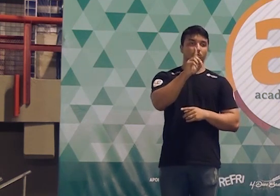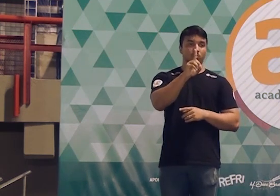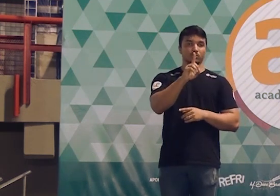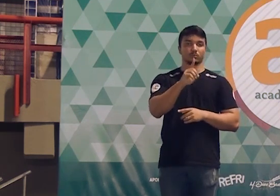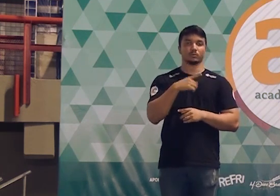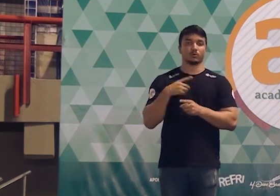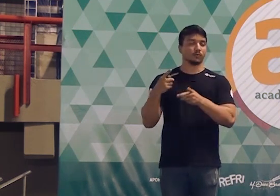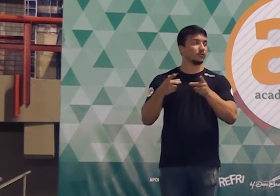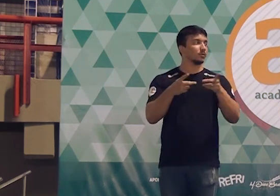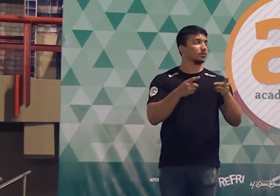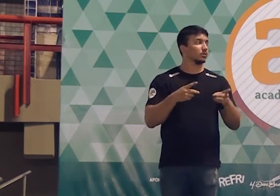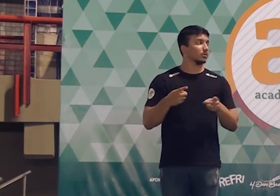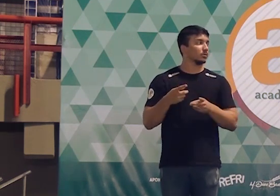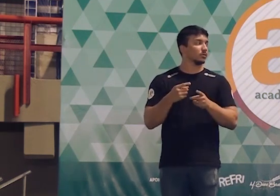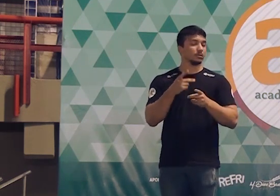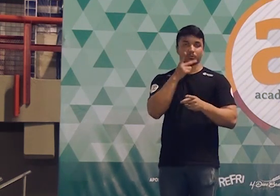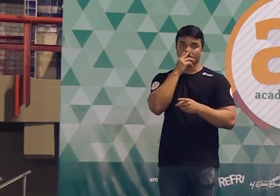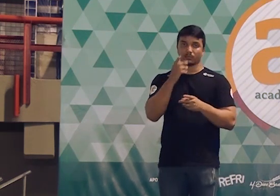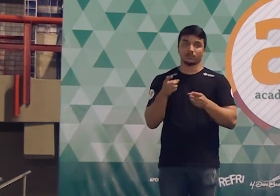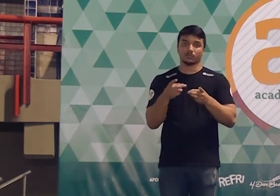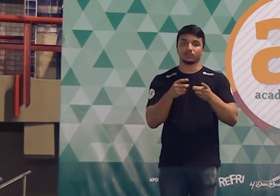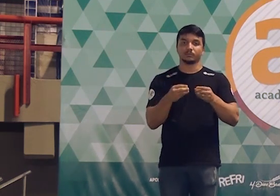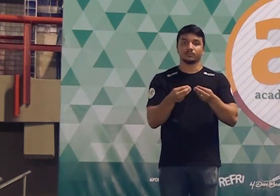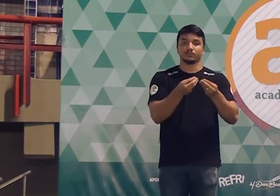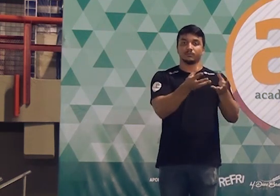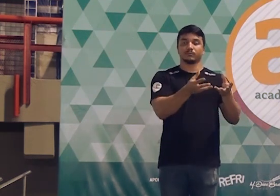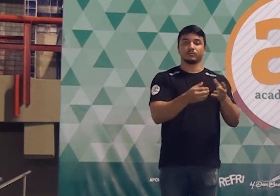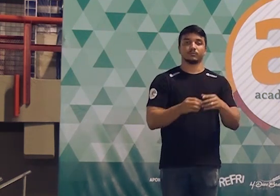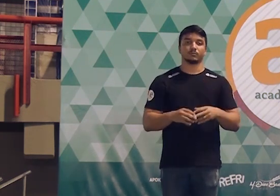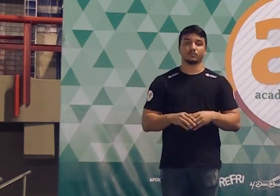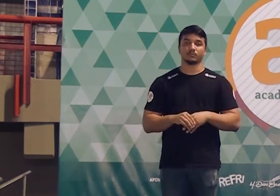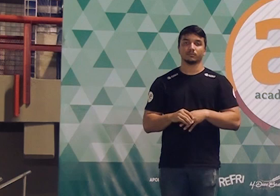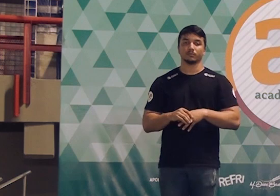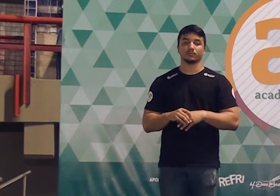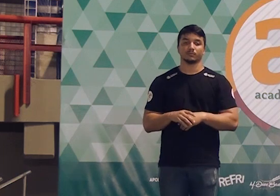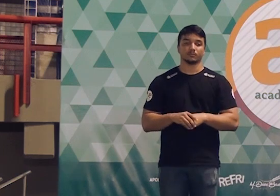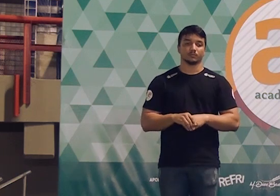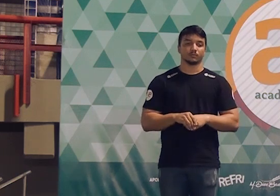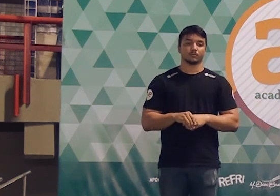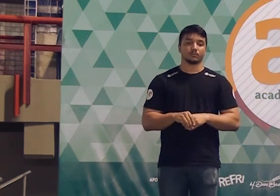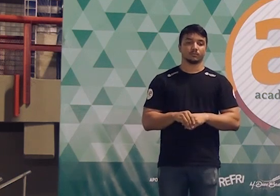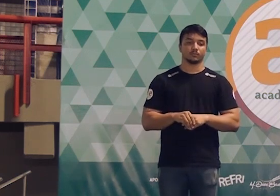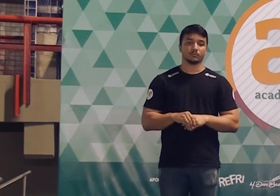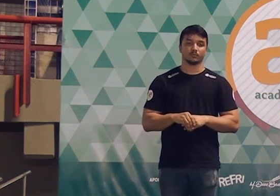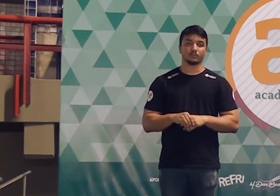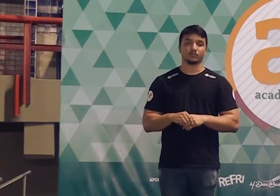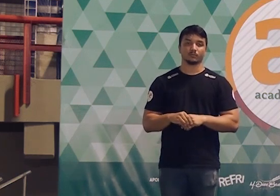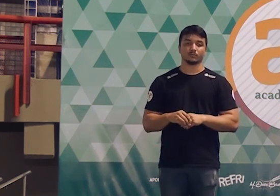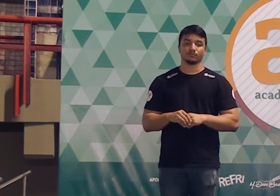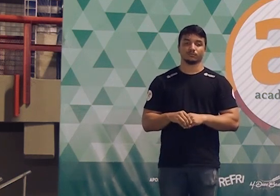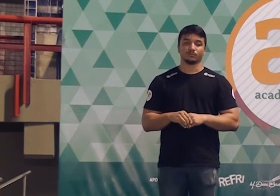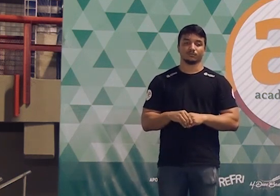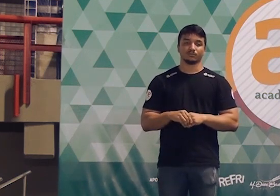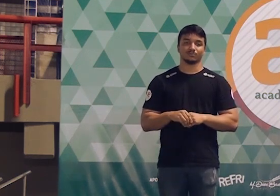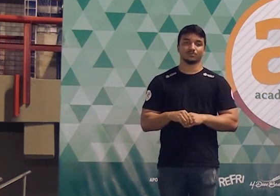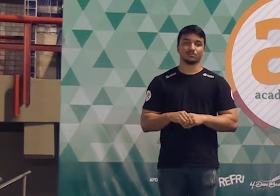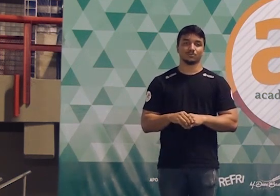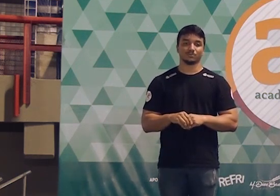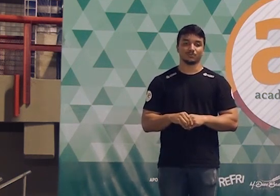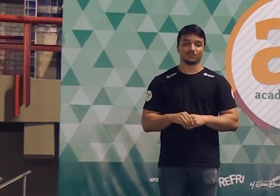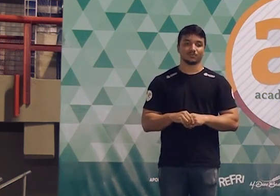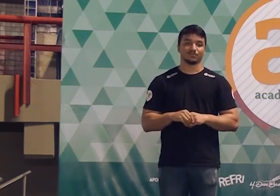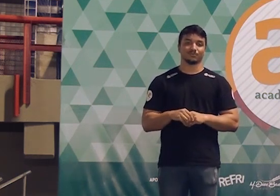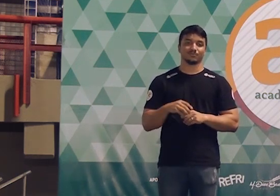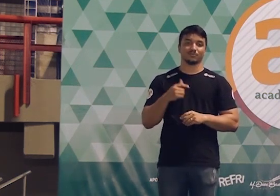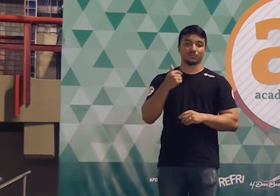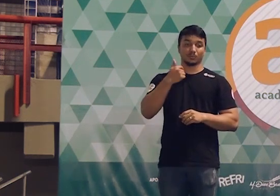Ford. Vendeu de porteira fechada, como a gente diz. Muito dinheiro, né? Moçada, muito dinheiro. Para